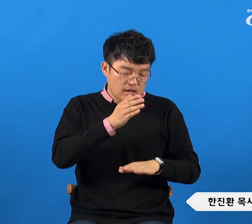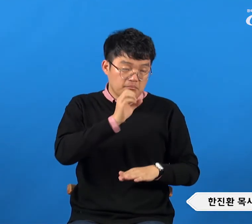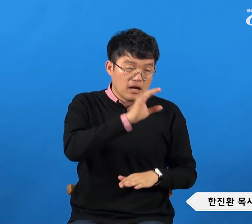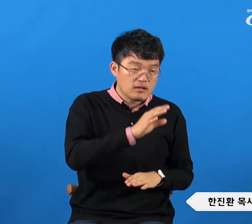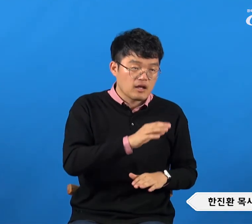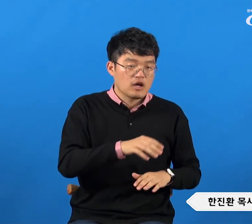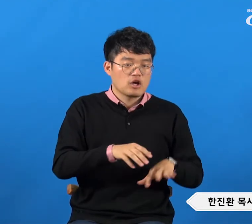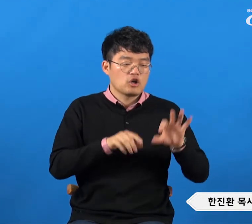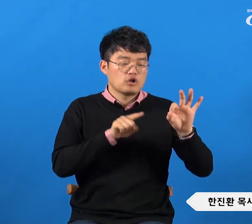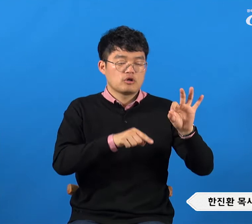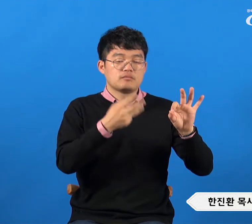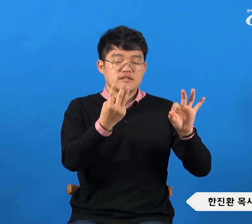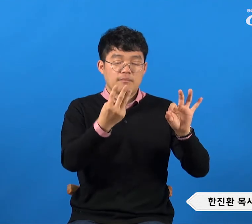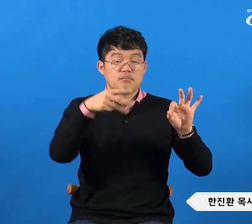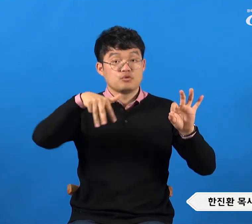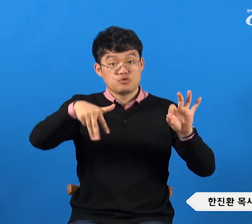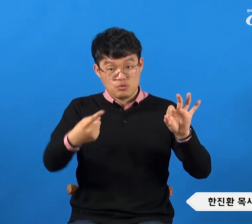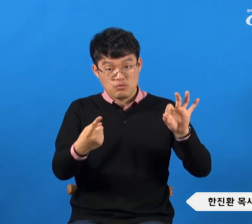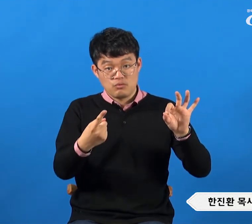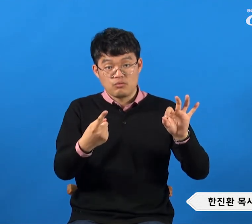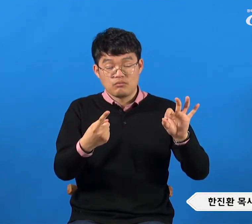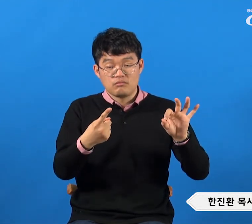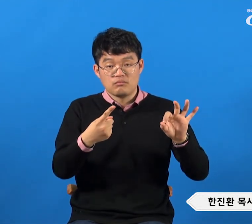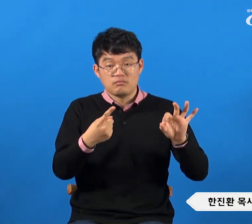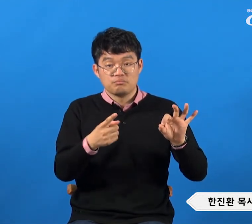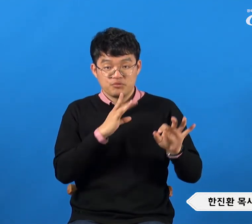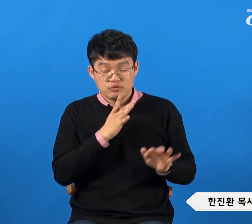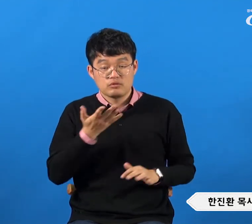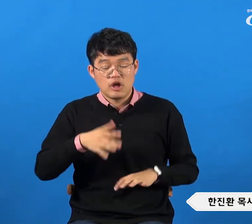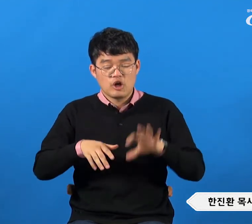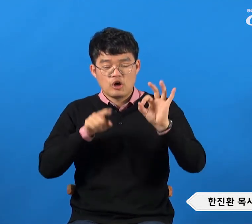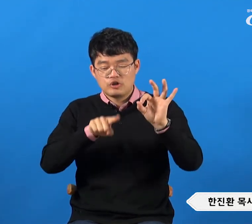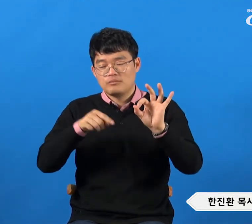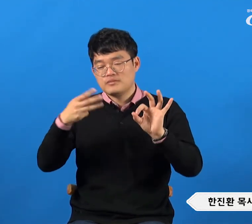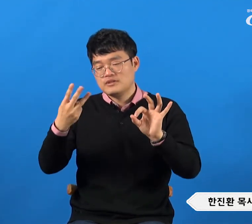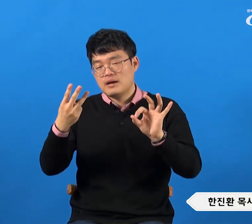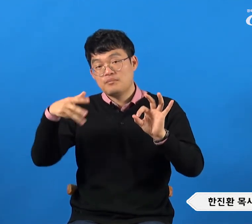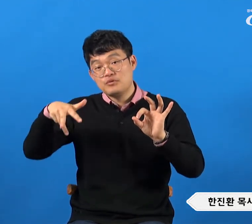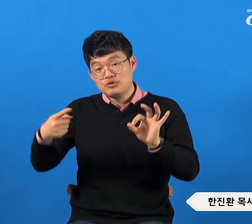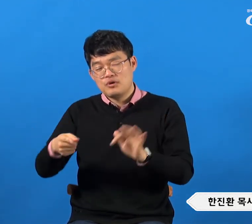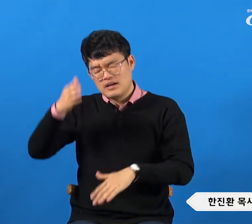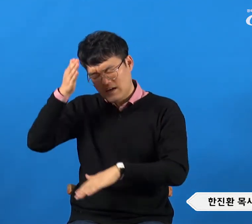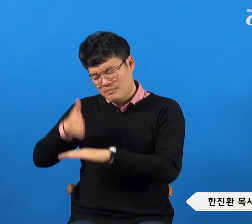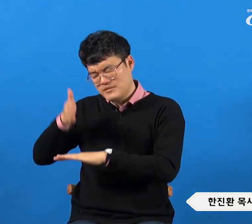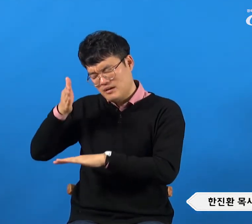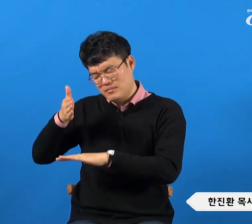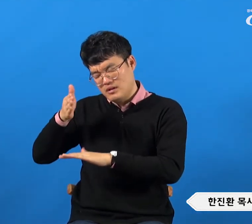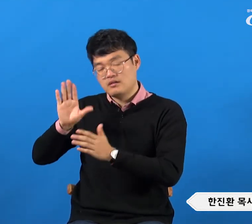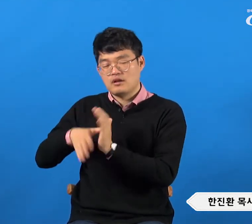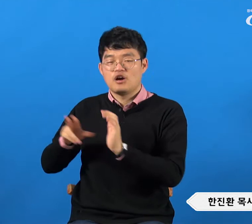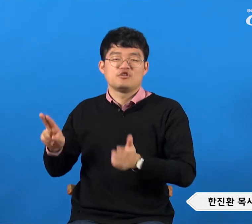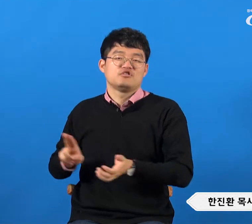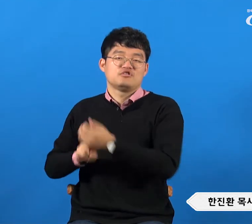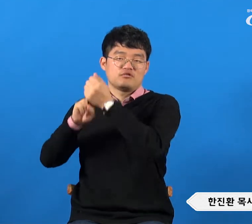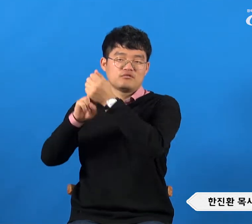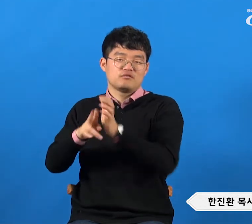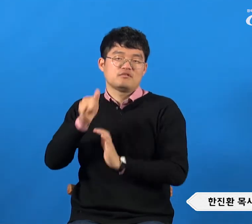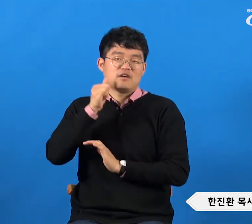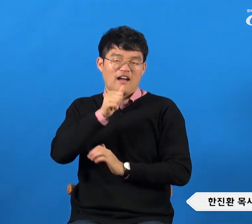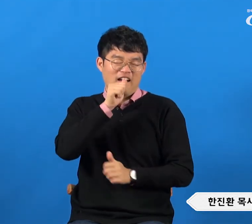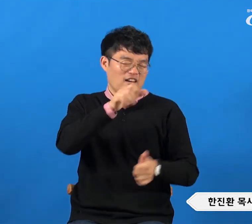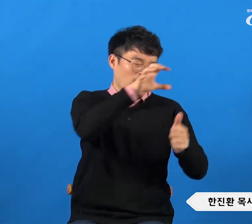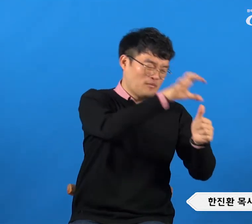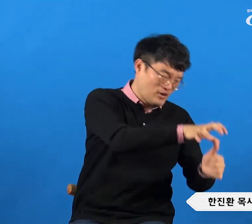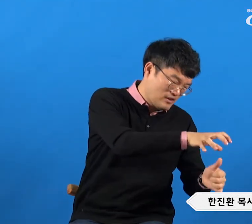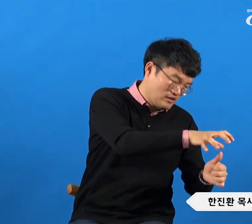한마디 하는데 0.3초밖에 걸리지 않습니다. 그런데 그 0.3초가 기적을 일으킵니다. 감옥에